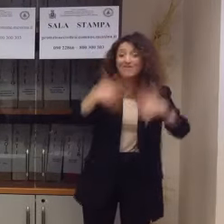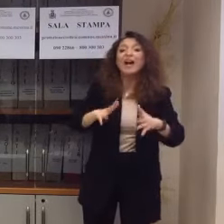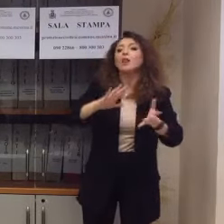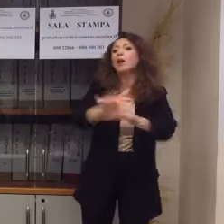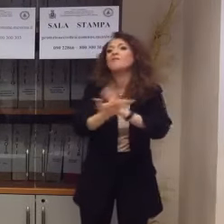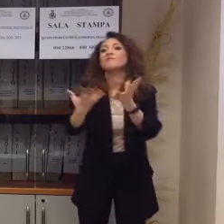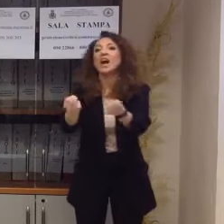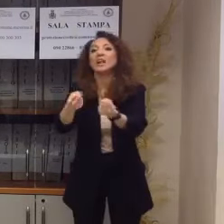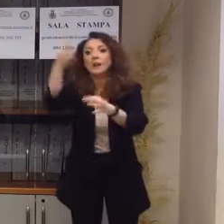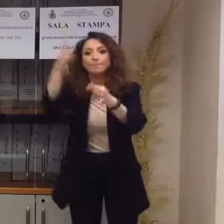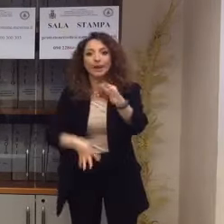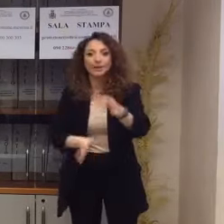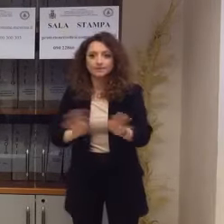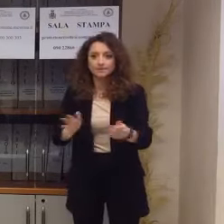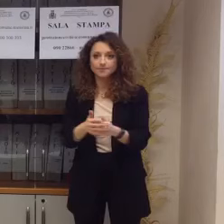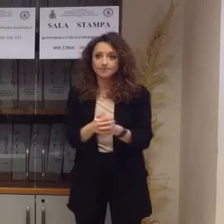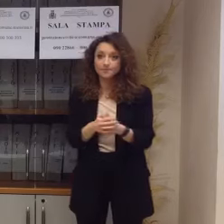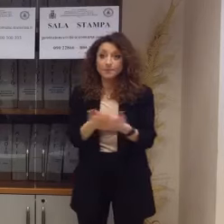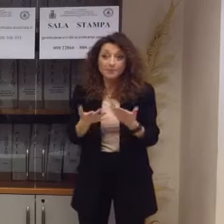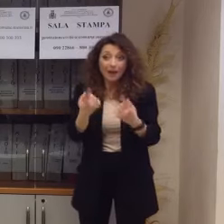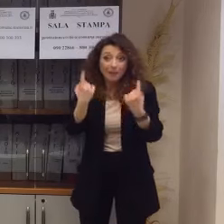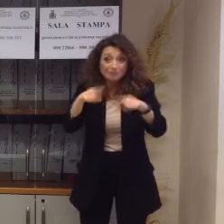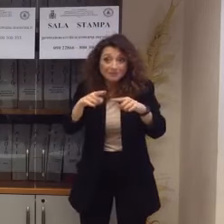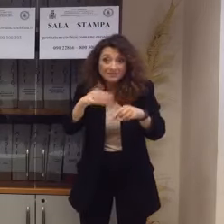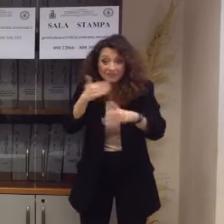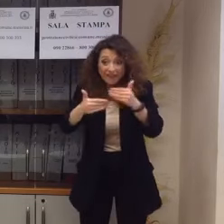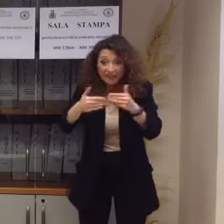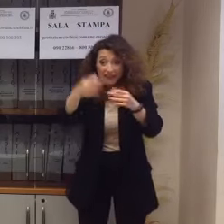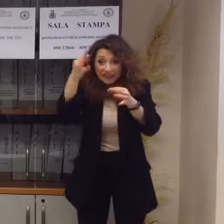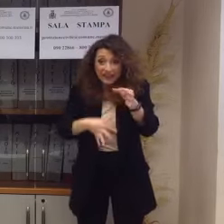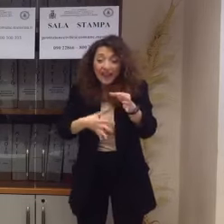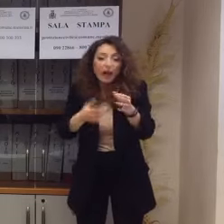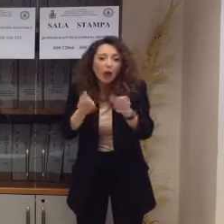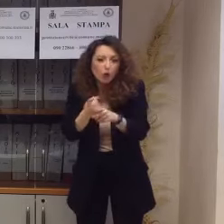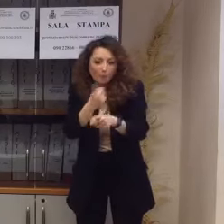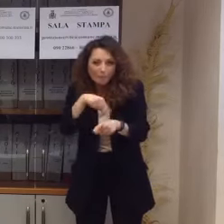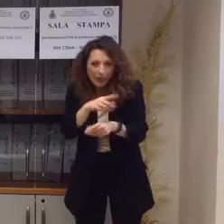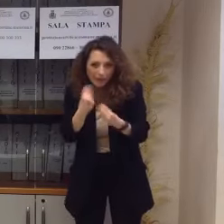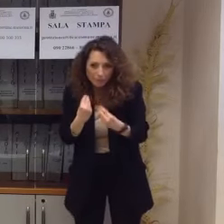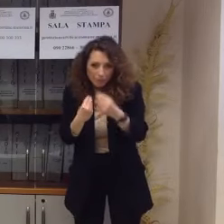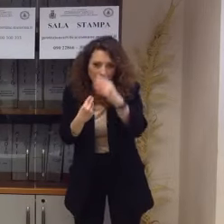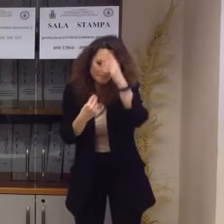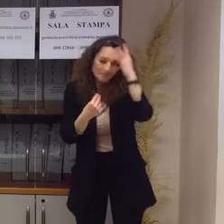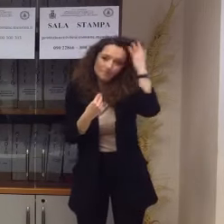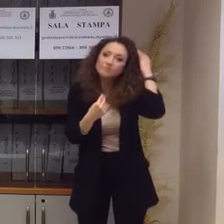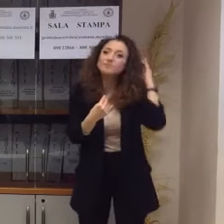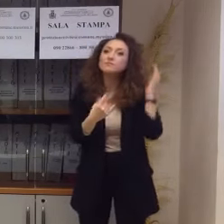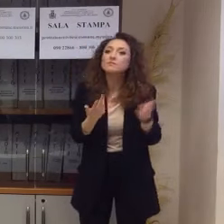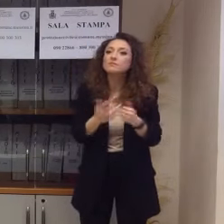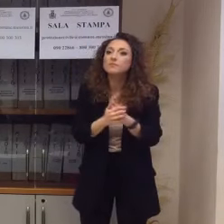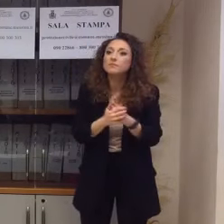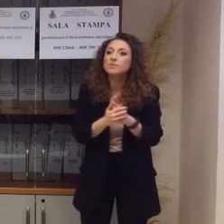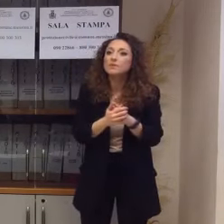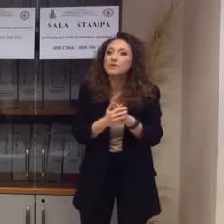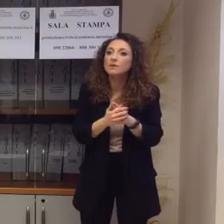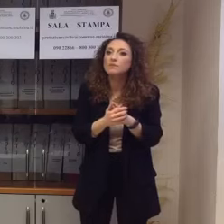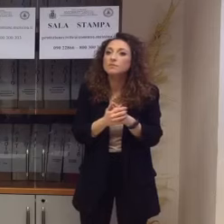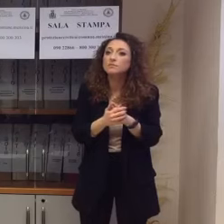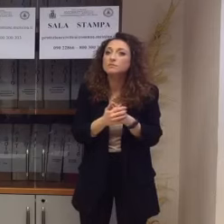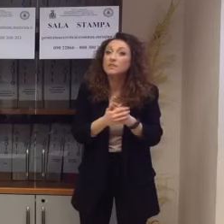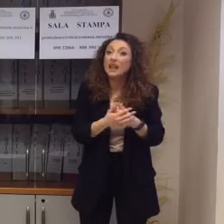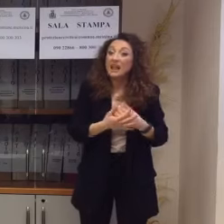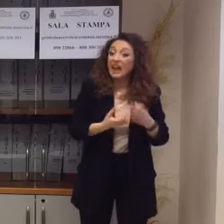questo dobbiamo assolutamente assottigliare quello che c'è tra la decisione,